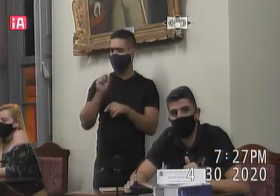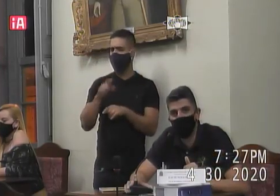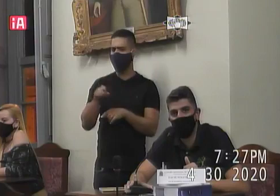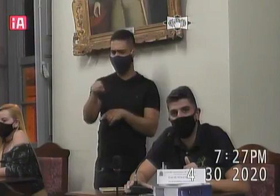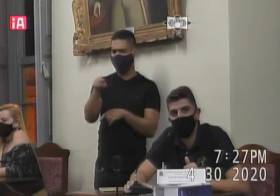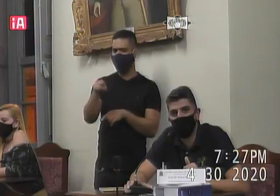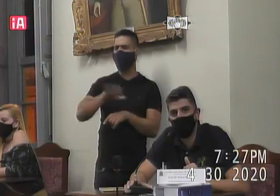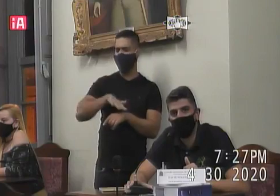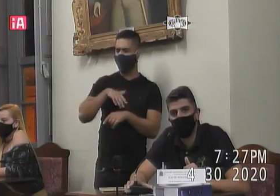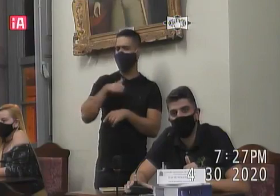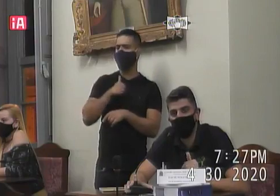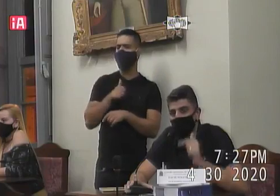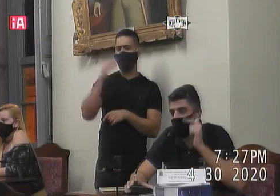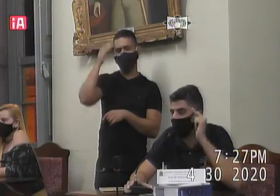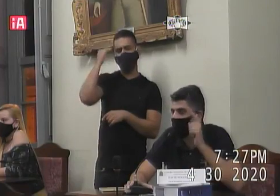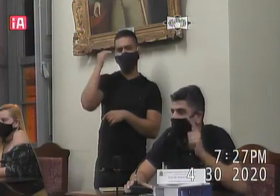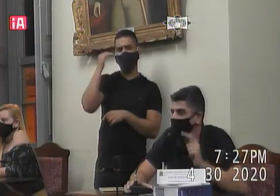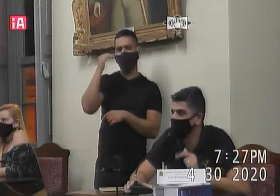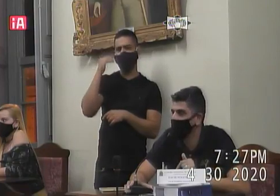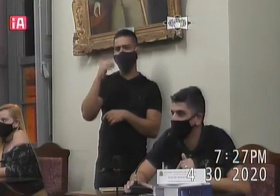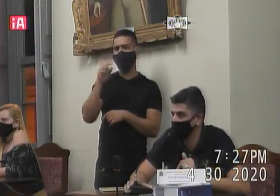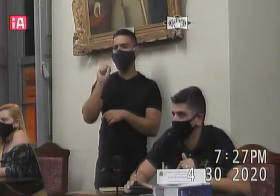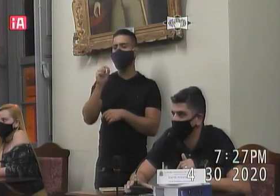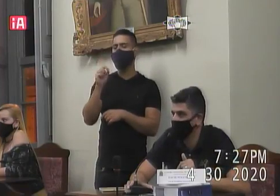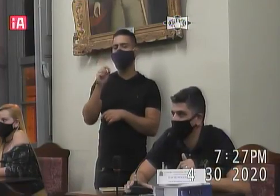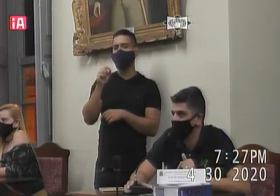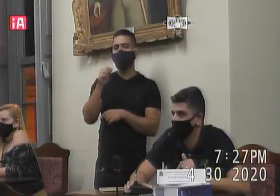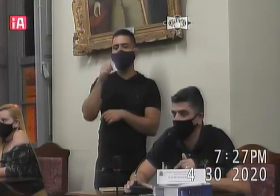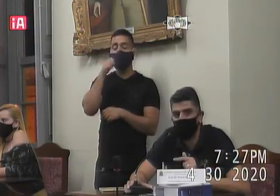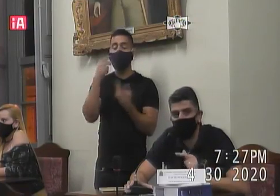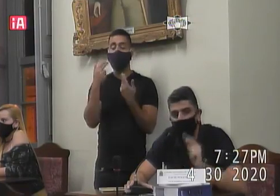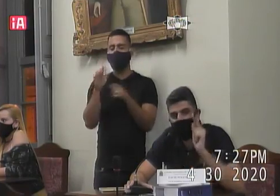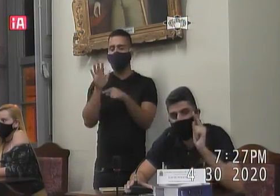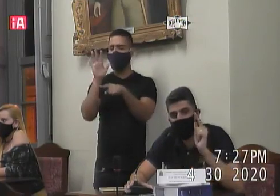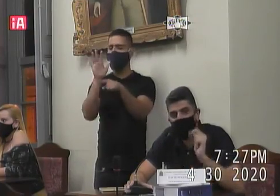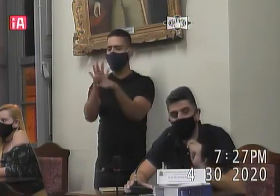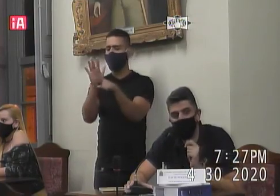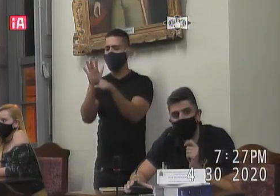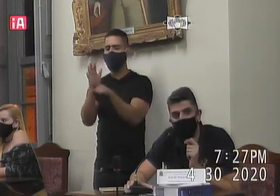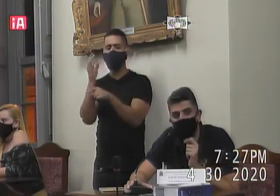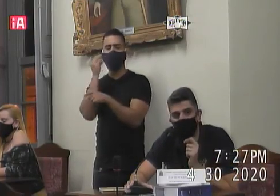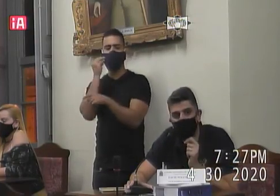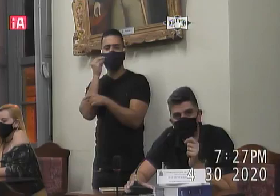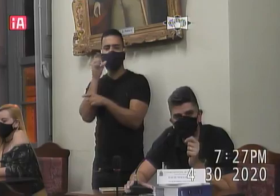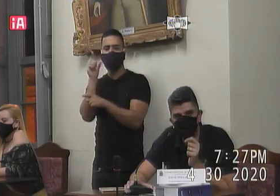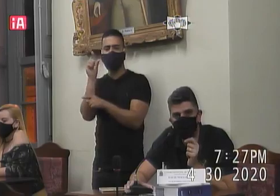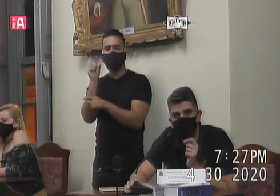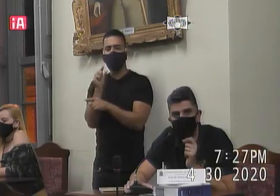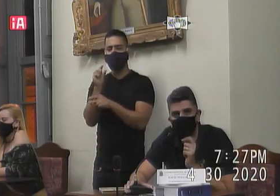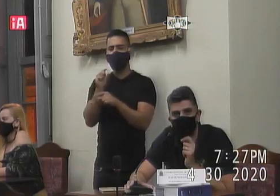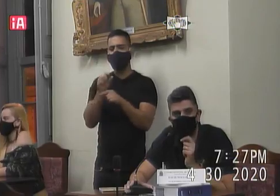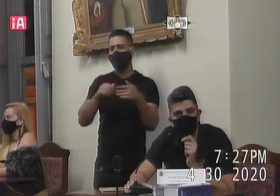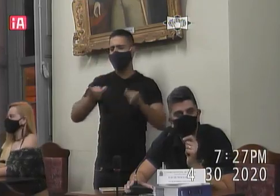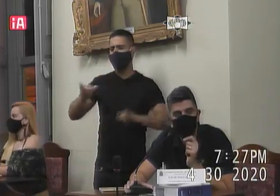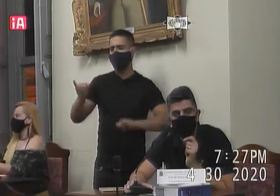ver a contribuição dela para amenizar o sofrimento de tanta